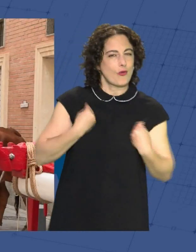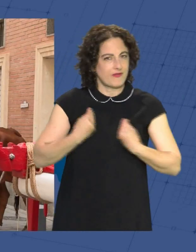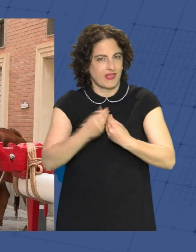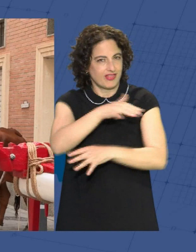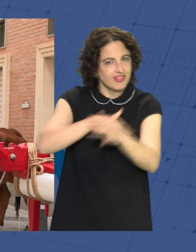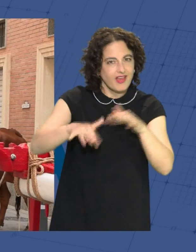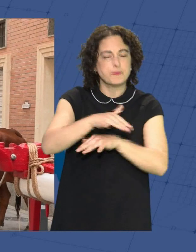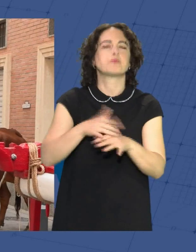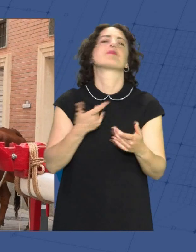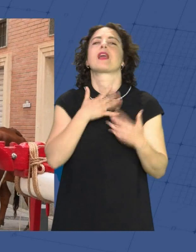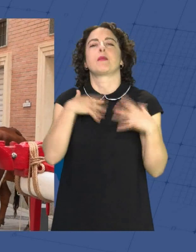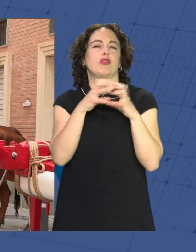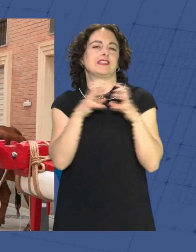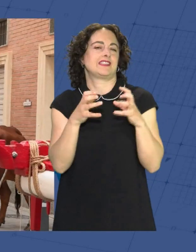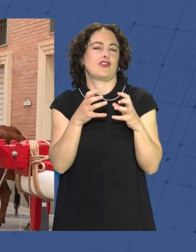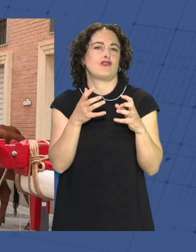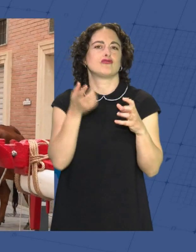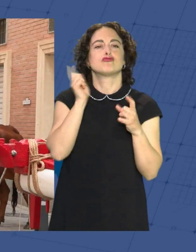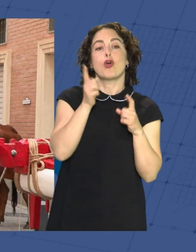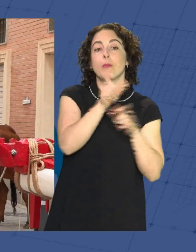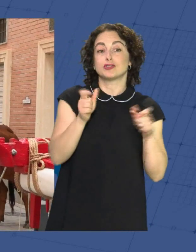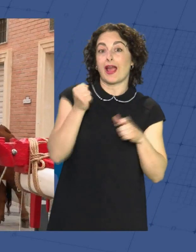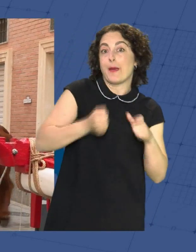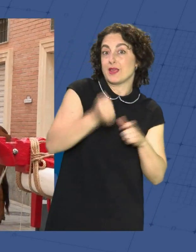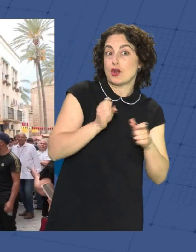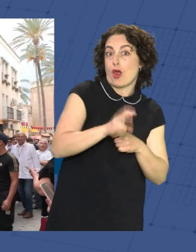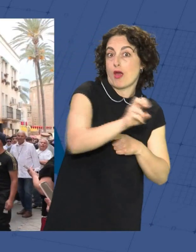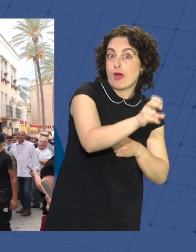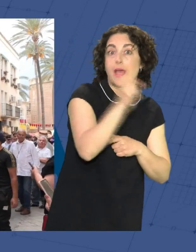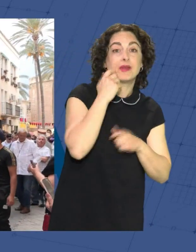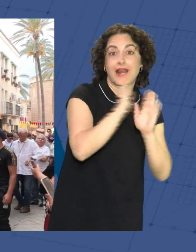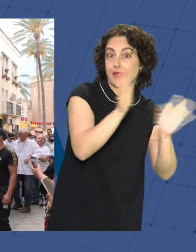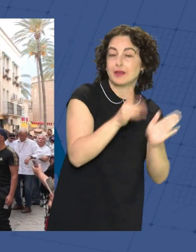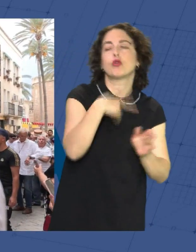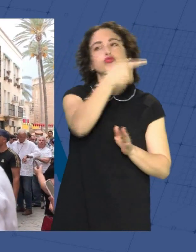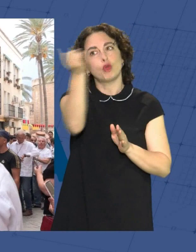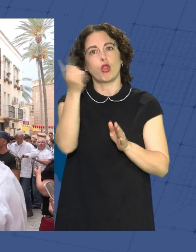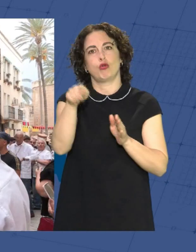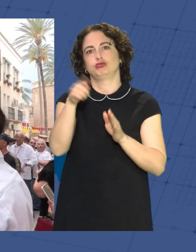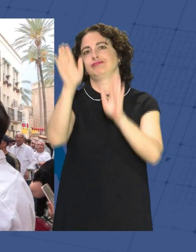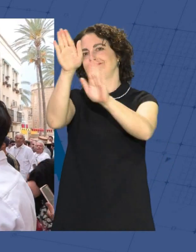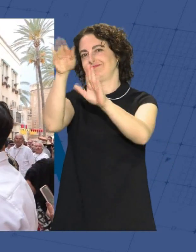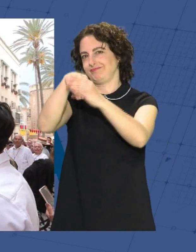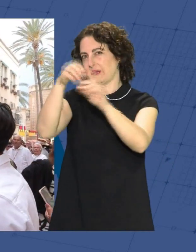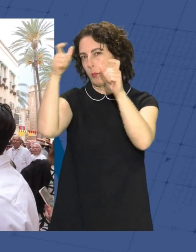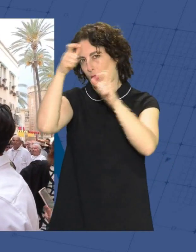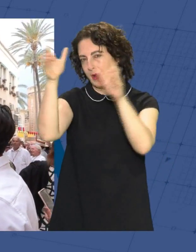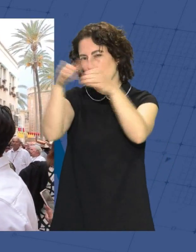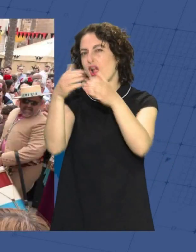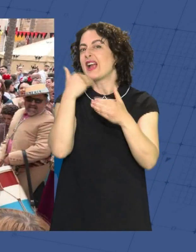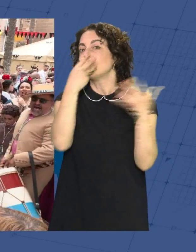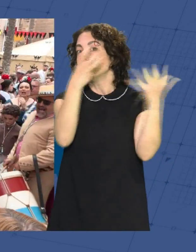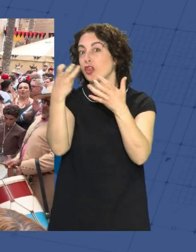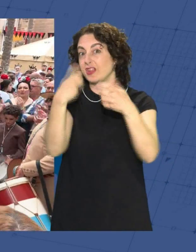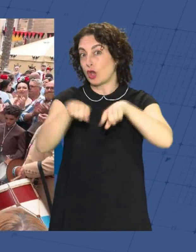Así que queremos desearles desde aquí, no solamente a los que van a hacer el camino, a los almerienses, sino a todos aquellos que están allí, que son cerca de 800 los